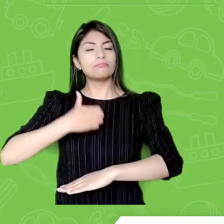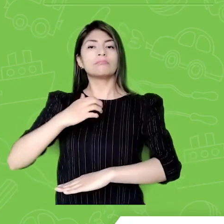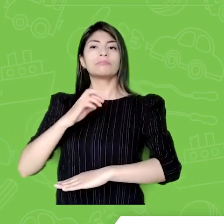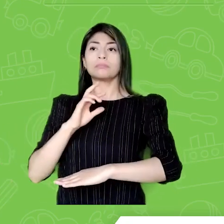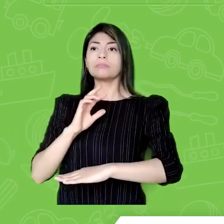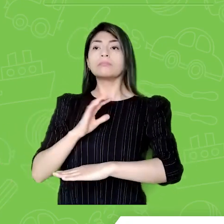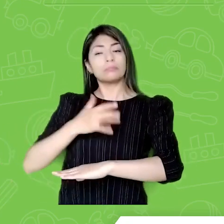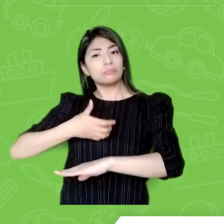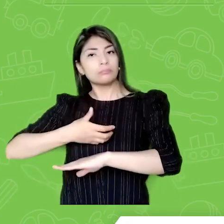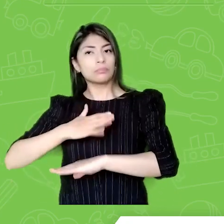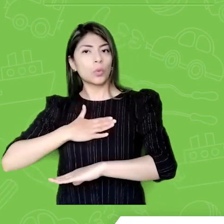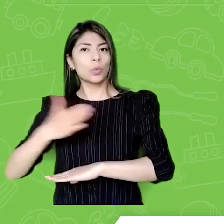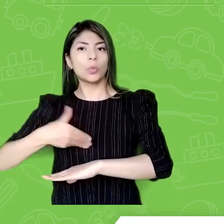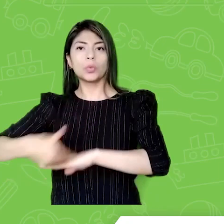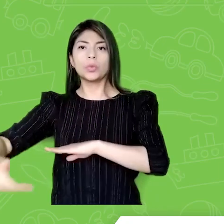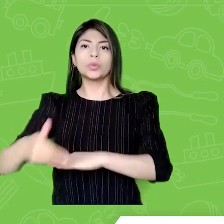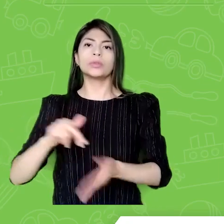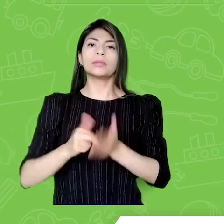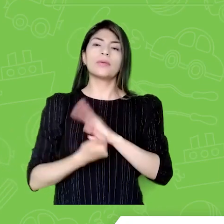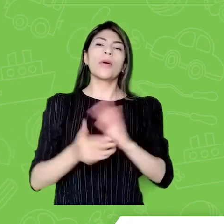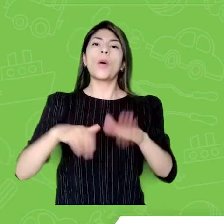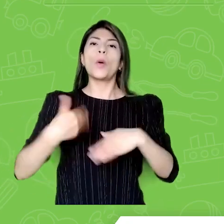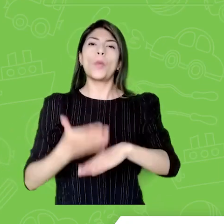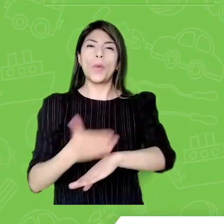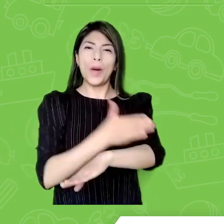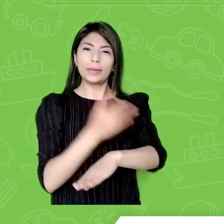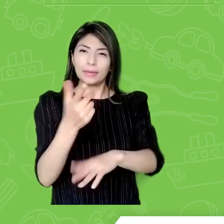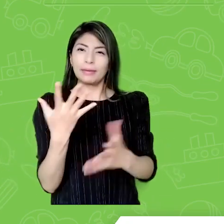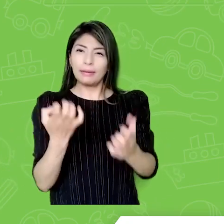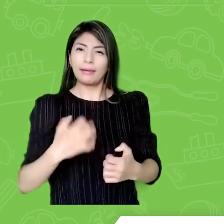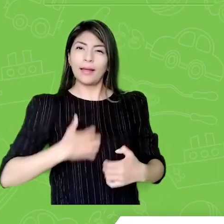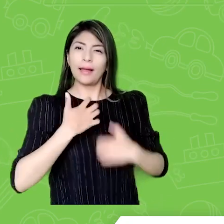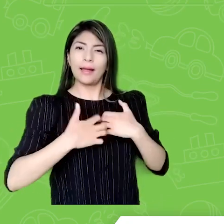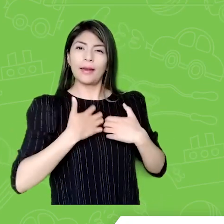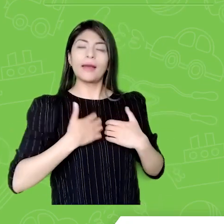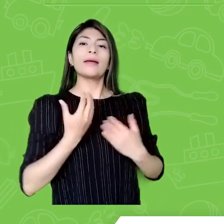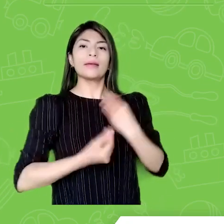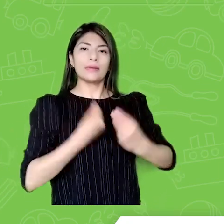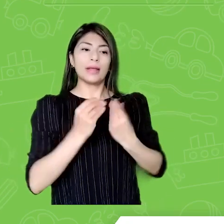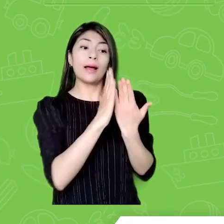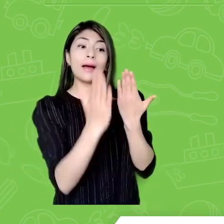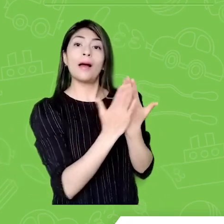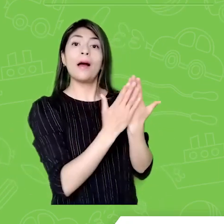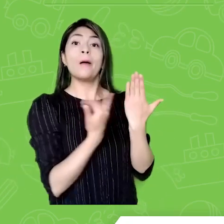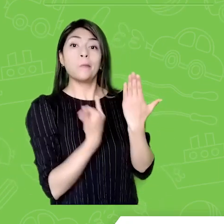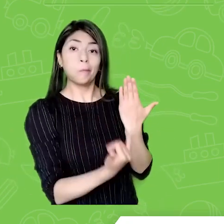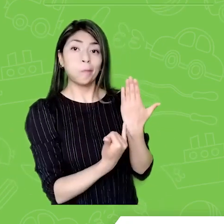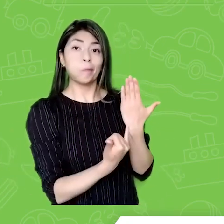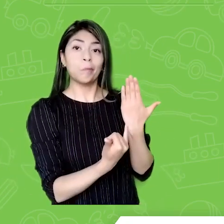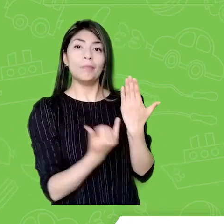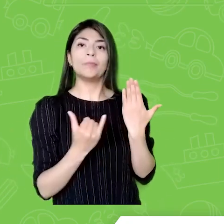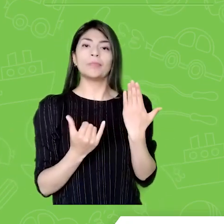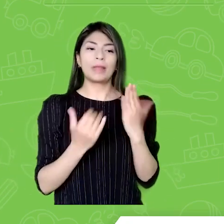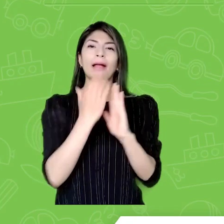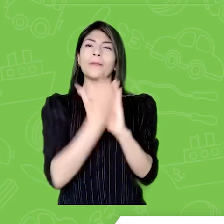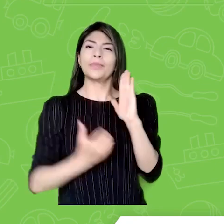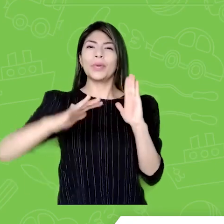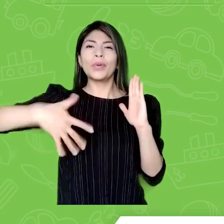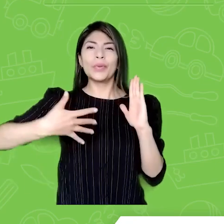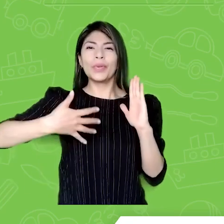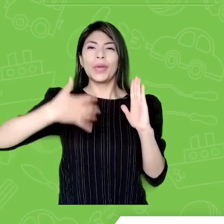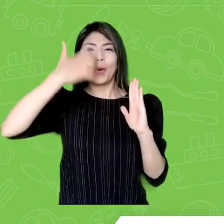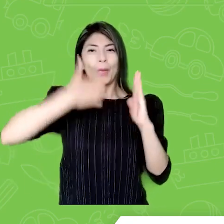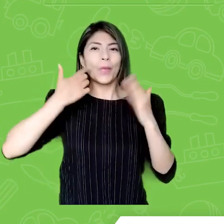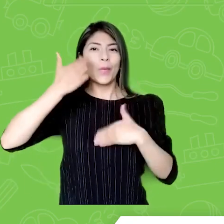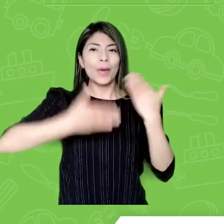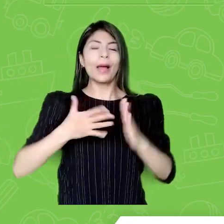de BRM de este proceso de selección debe ser consultada en los respectivos apartes del anexo del presente acuerdo. Capítulo